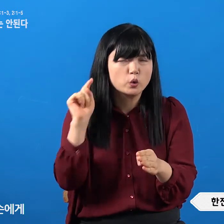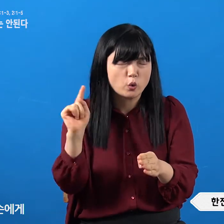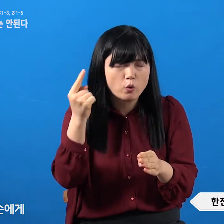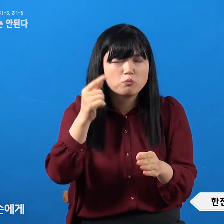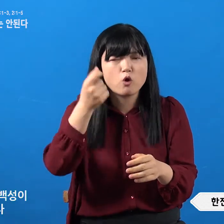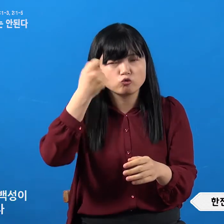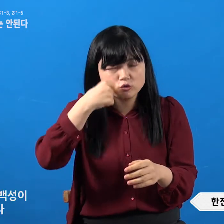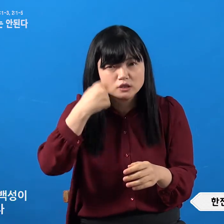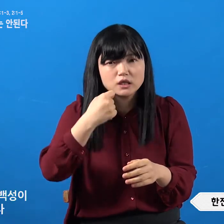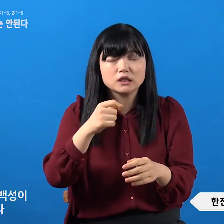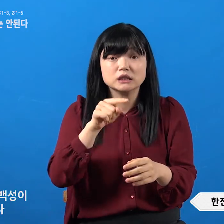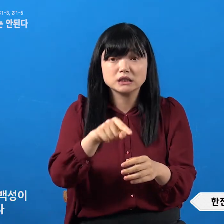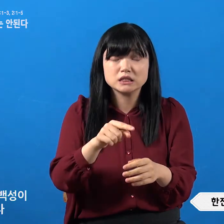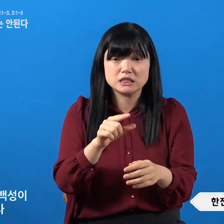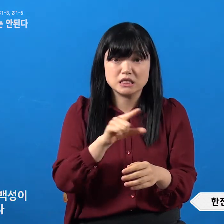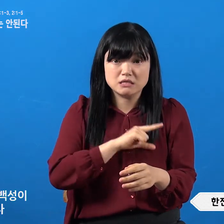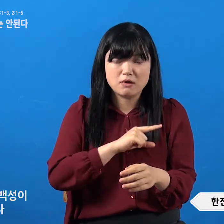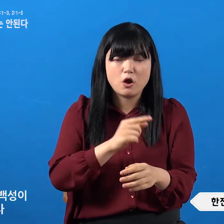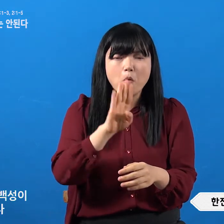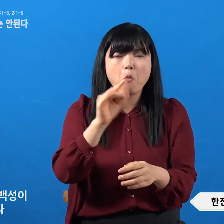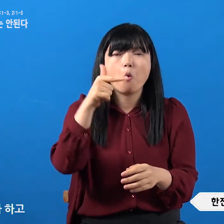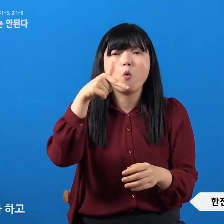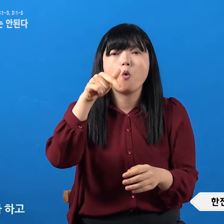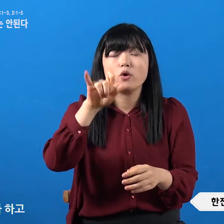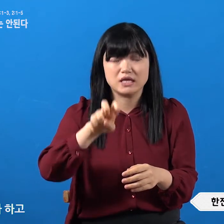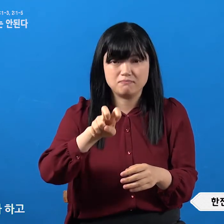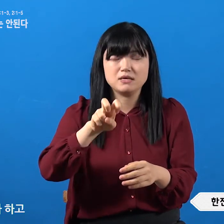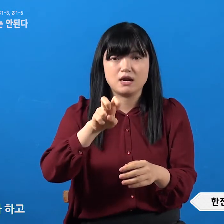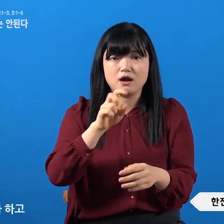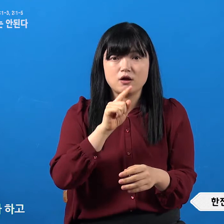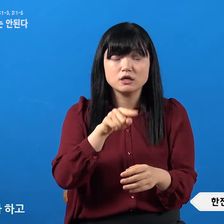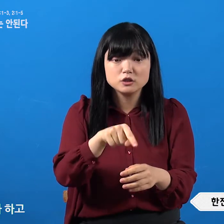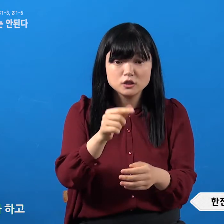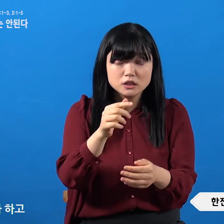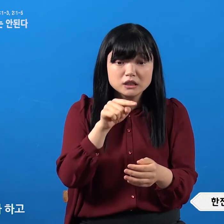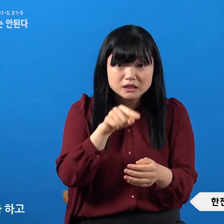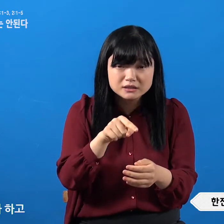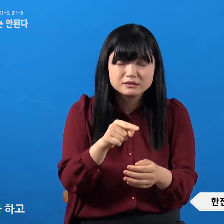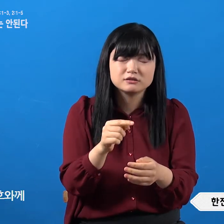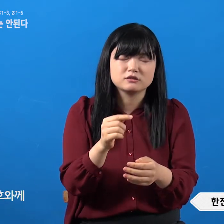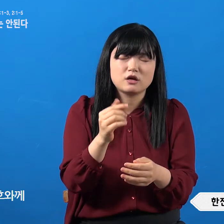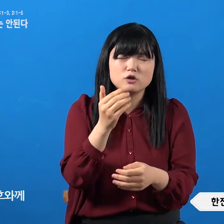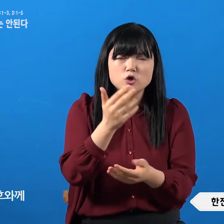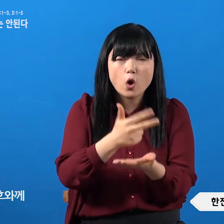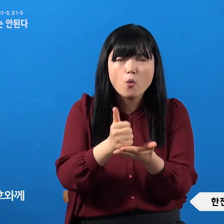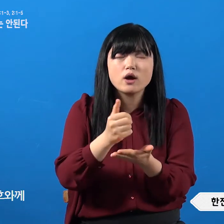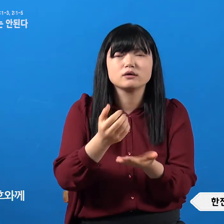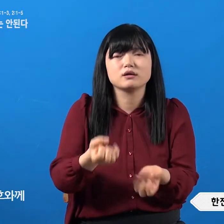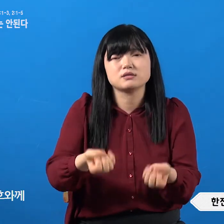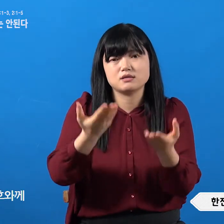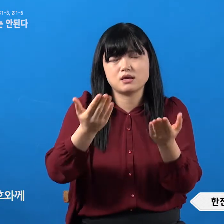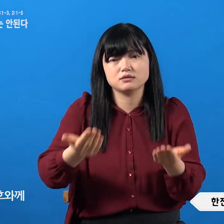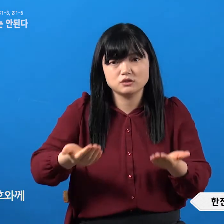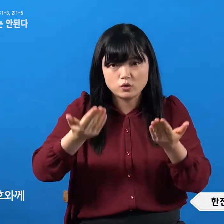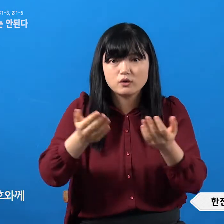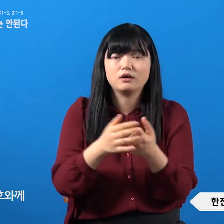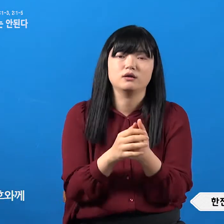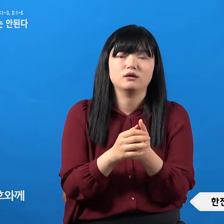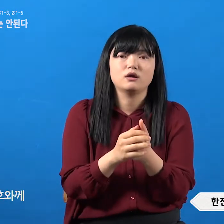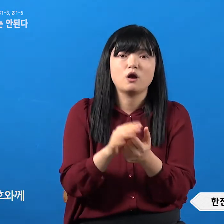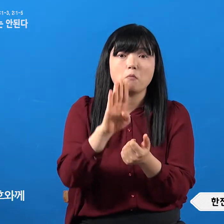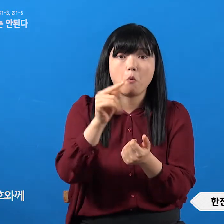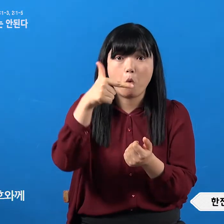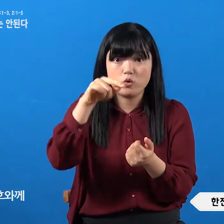운지라. 그러므로 그곳을 이름하여 복임이라 하고 그들이 거기서 여호와께 제사를 드렸더라. 복임이라는